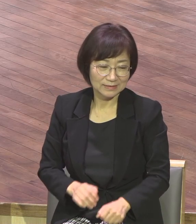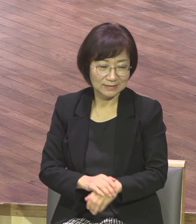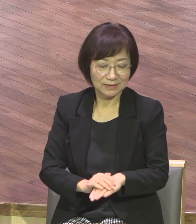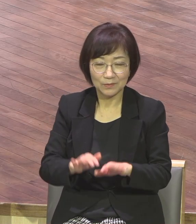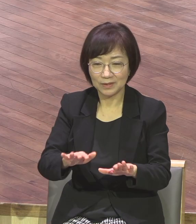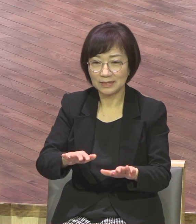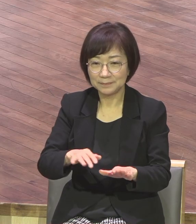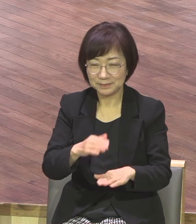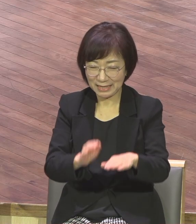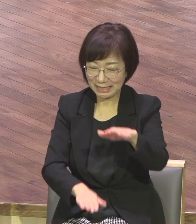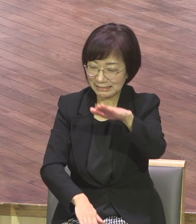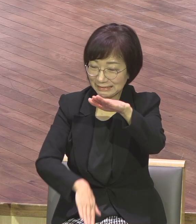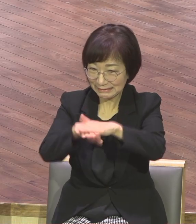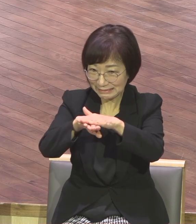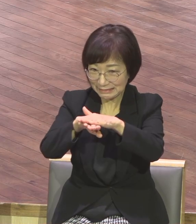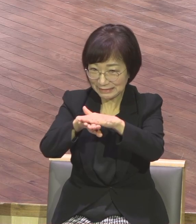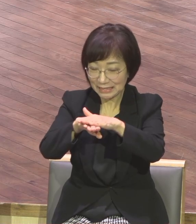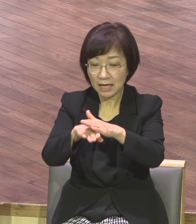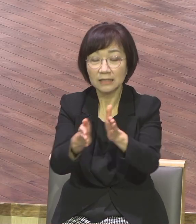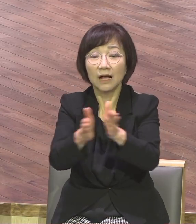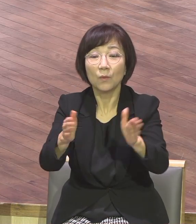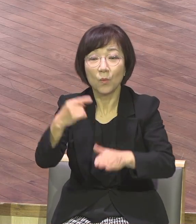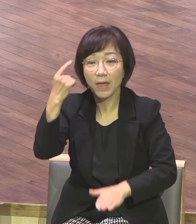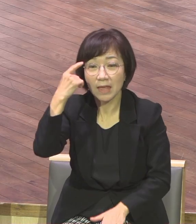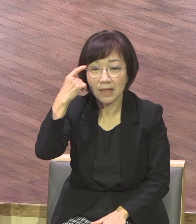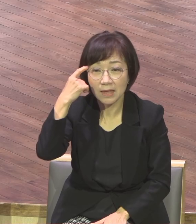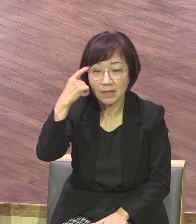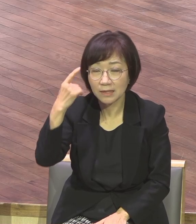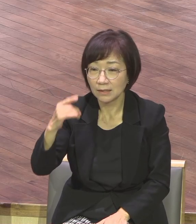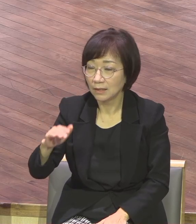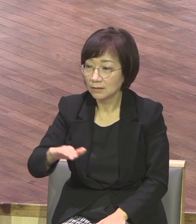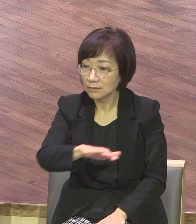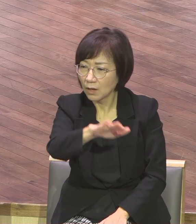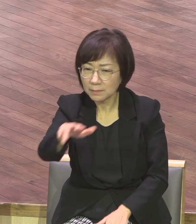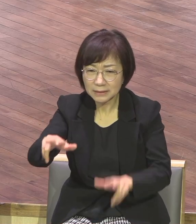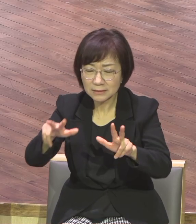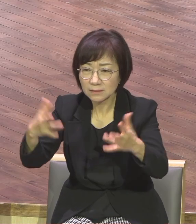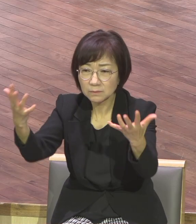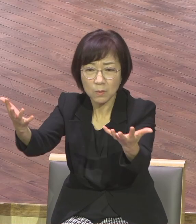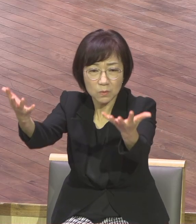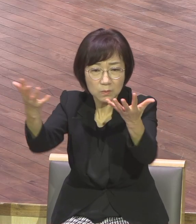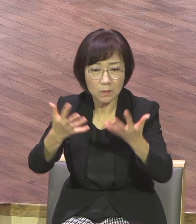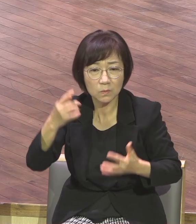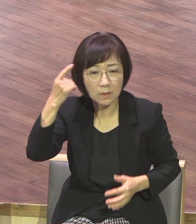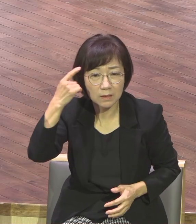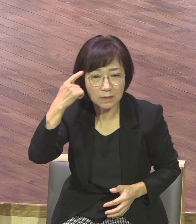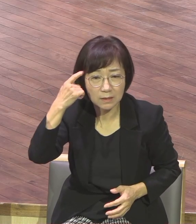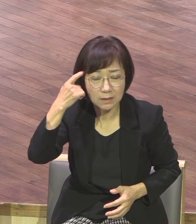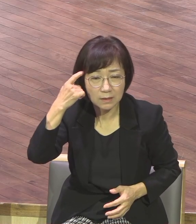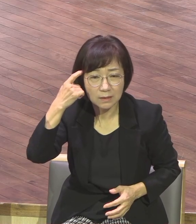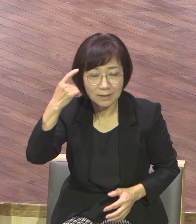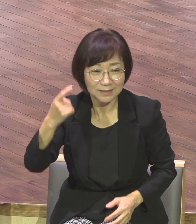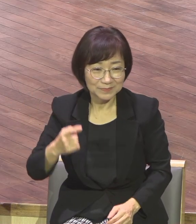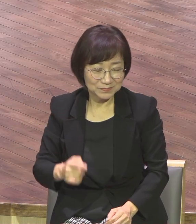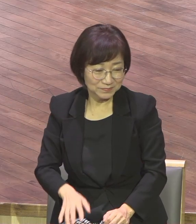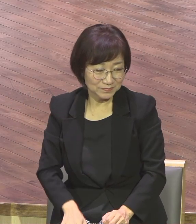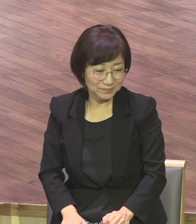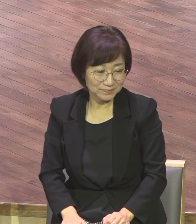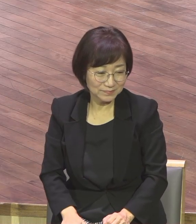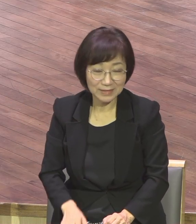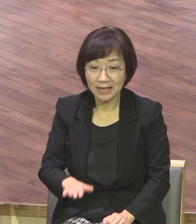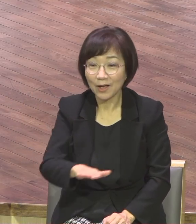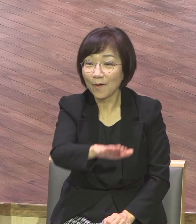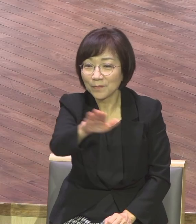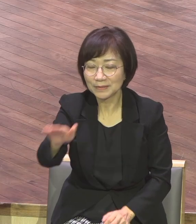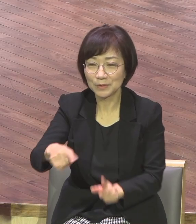되느냐? 여러분이 왜 이 자리에 앉아 있습니까? 여러분이 이 자리에 나와야 되기 때문에 나오지 않았습니까? 여기서 인생